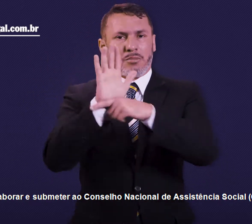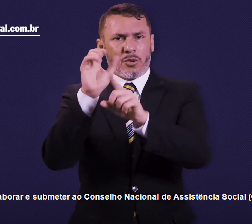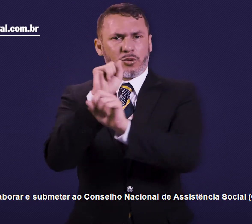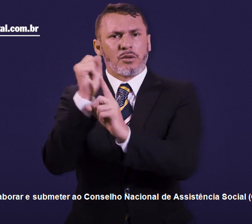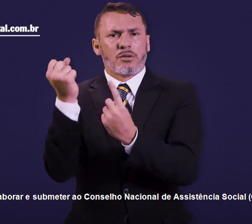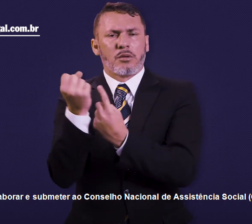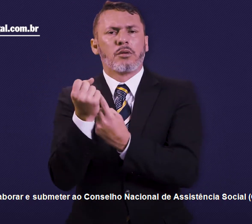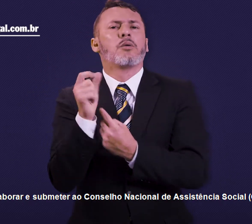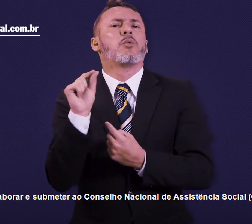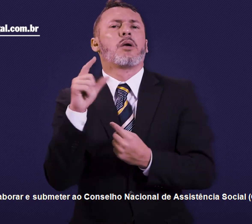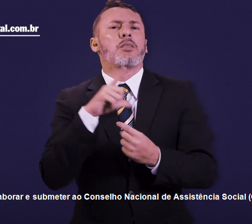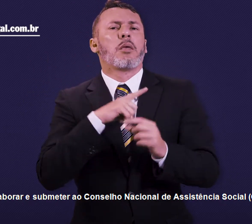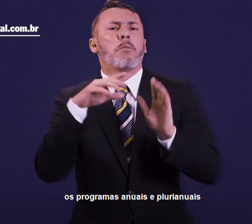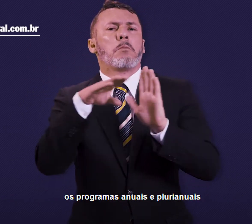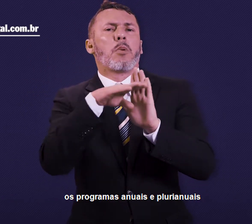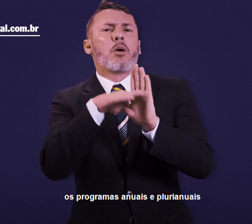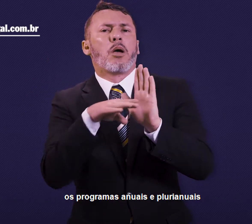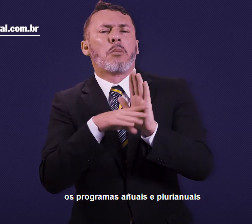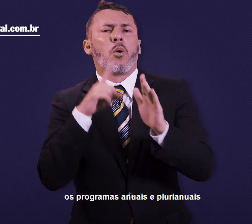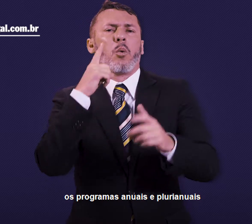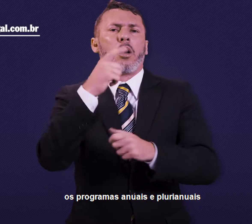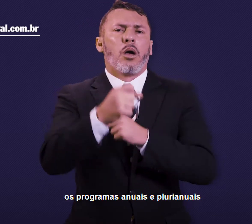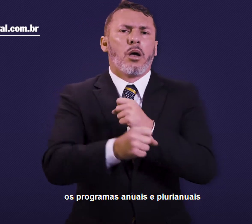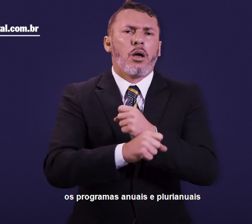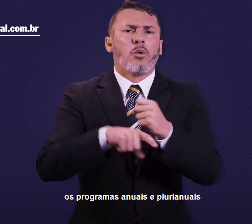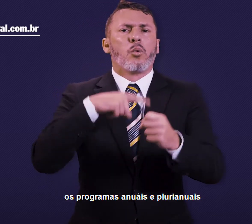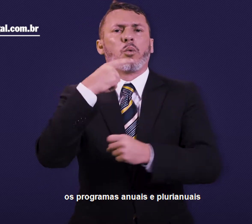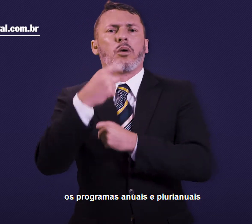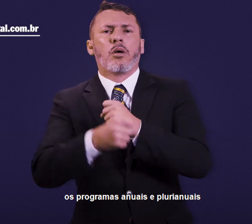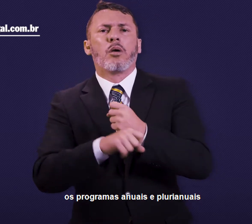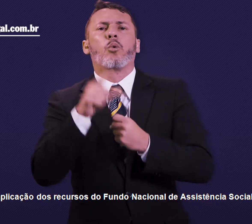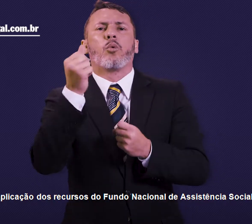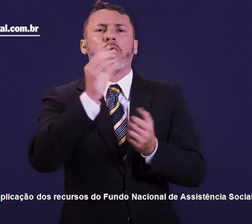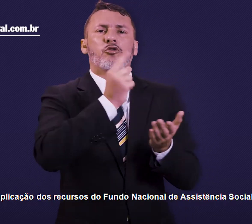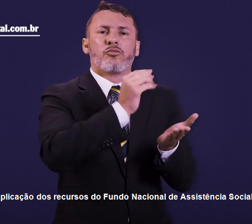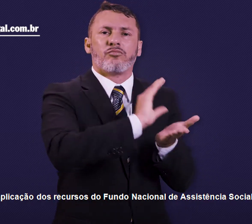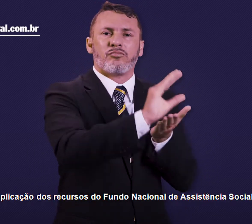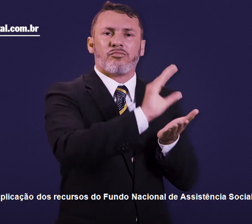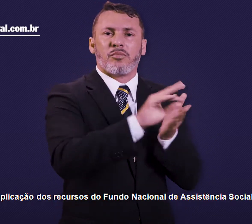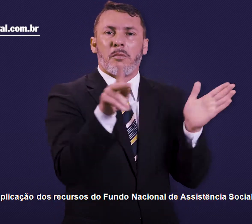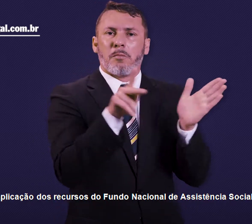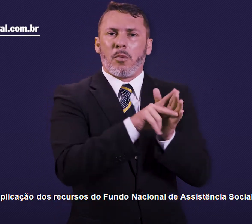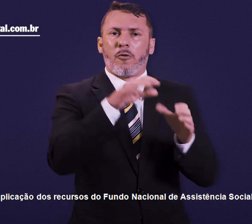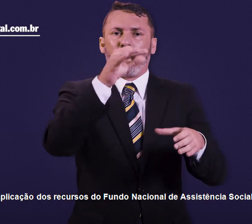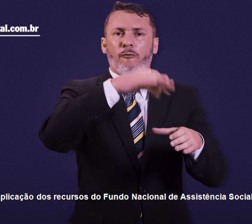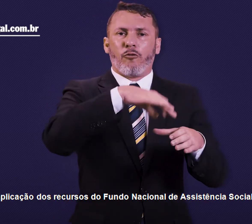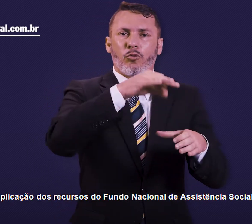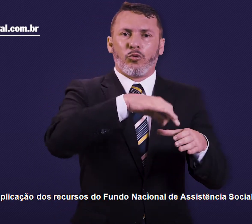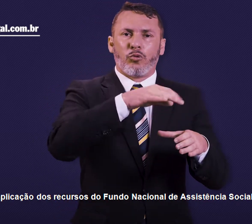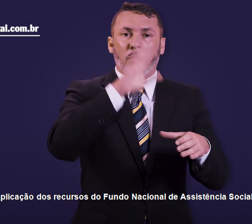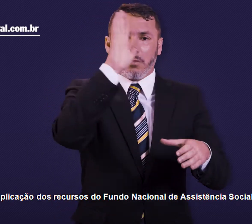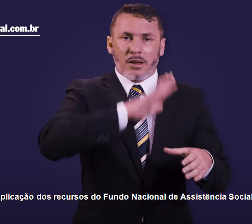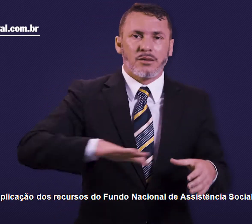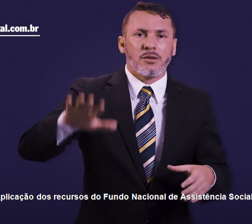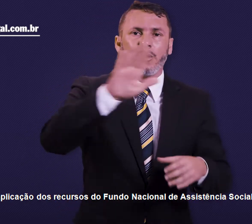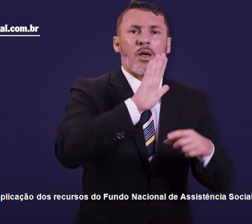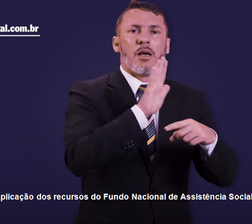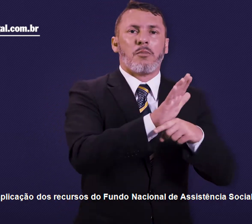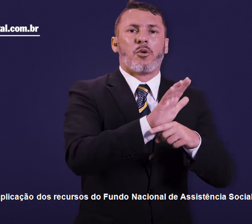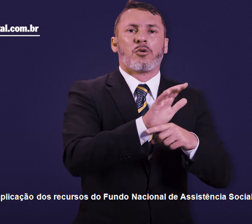Social, CNAS, os programas anuais e plurianuais de aplicação dos recursos do Fundo Nacional de Assistência